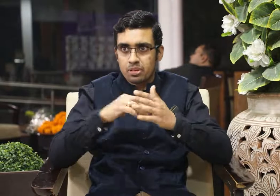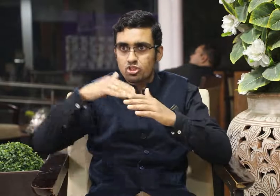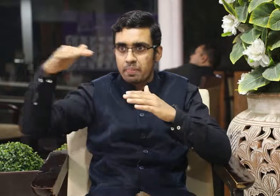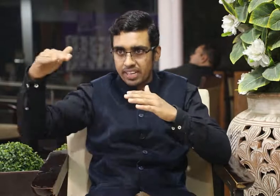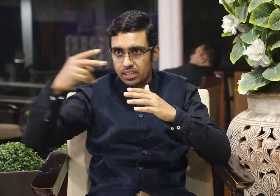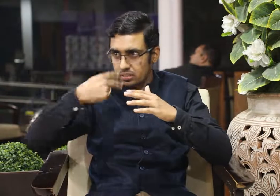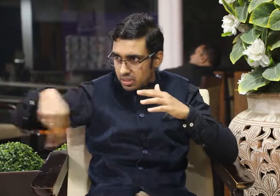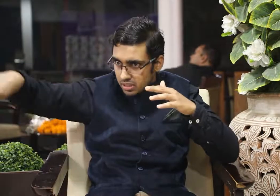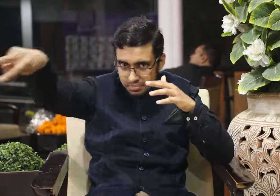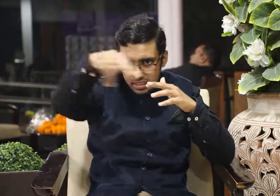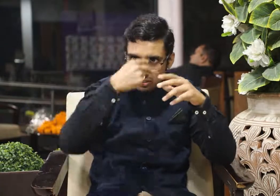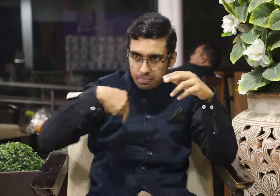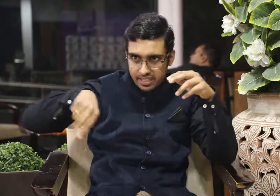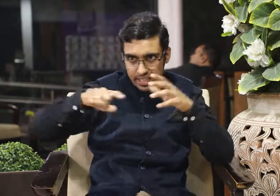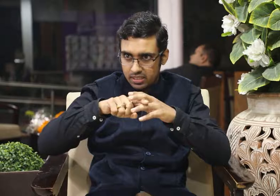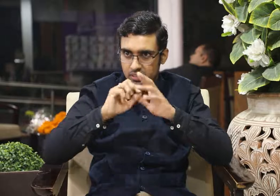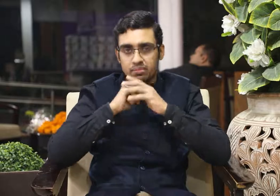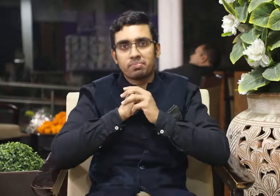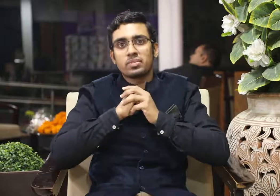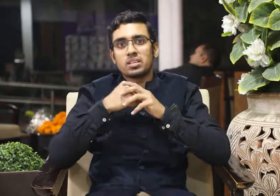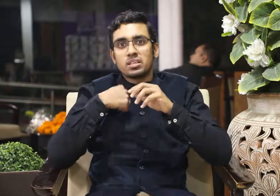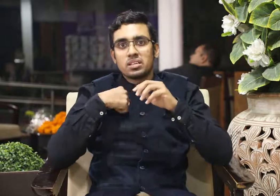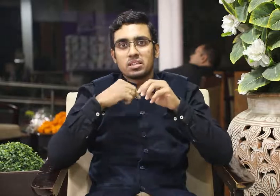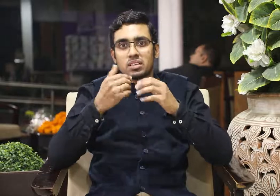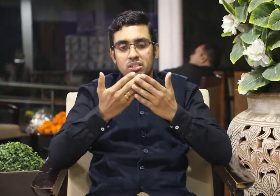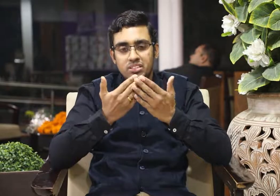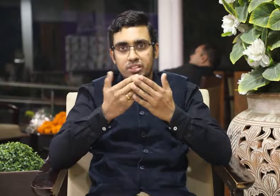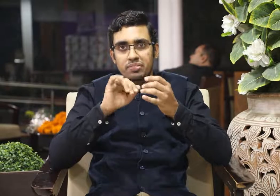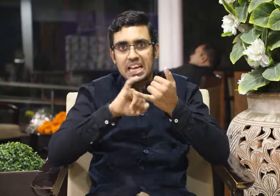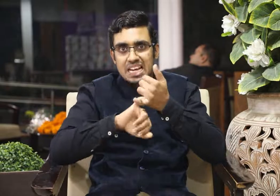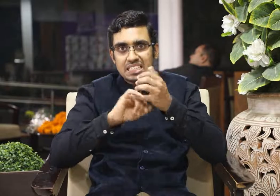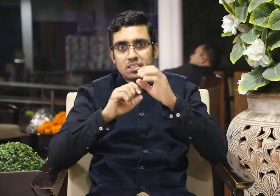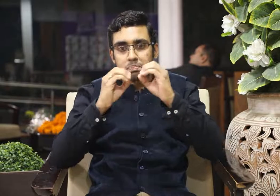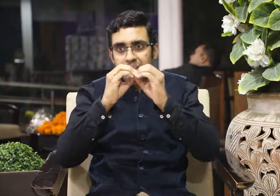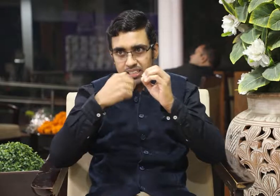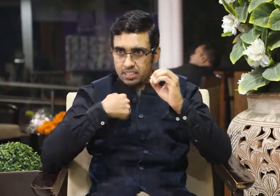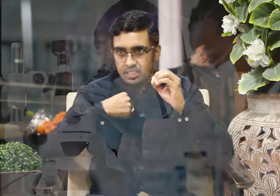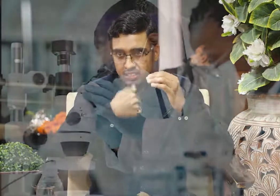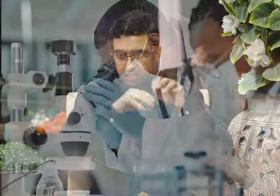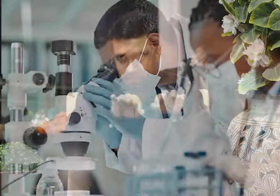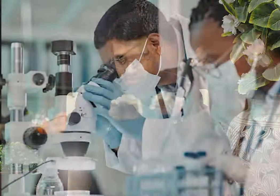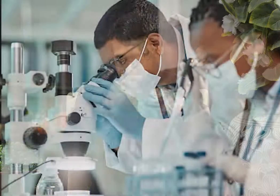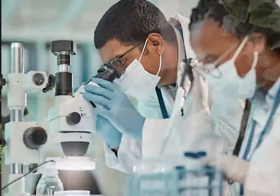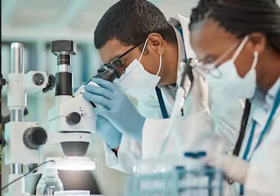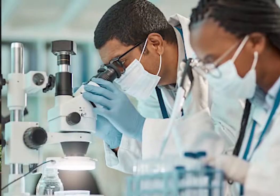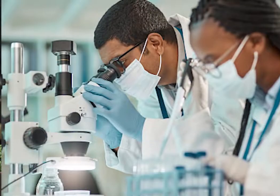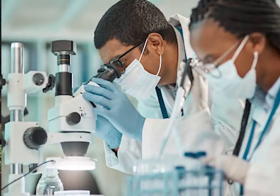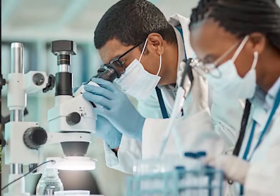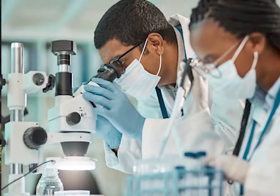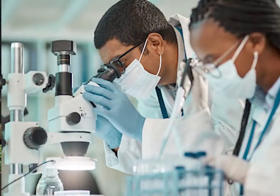तो वहाँ पे जो ऑफिस है, ऑफिस कैंपस है, ऑफिस कैंपस के अंदर मैं वहाँ पे अच्छे से काम करता हूँ। तो मैं साइंटिस्ट बी ग्रेड का